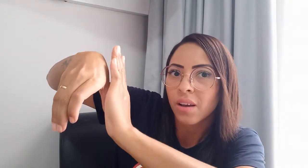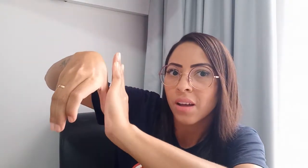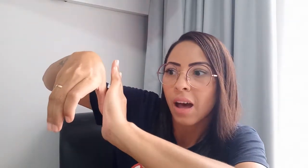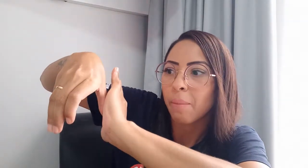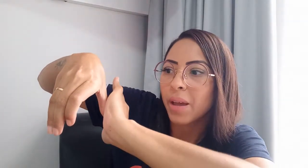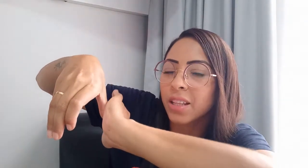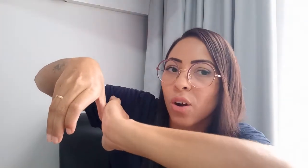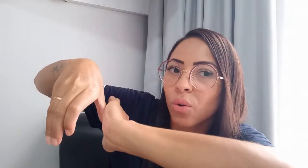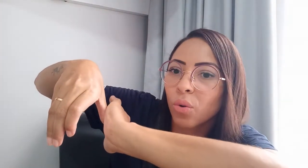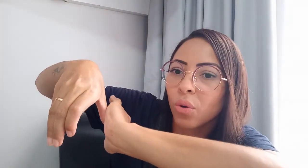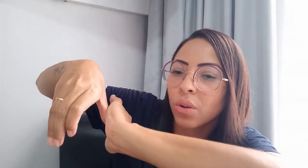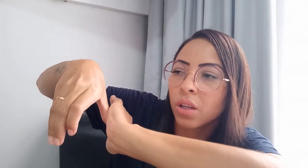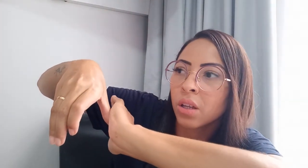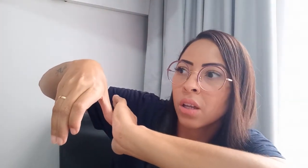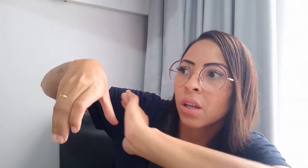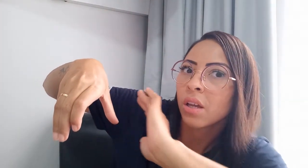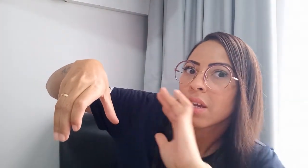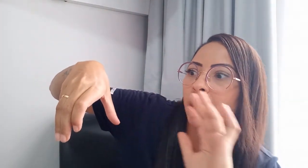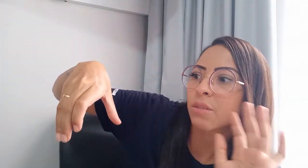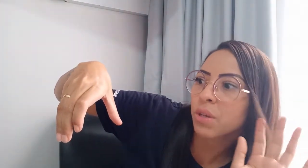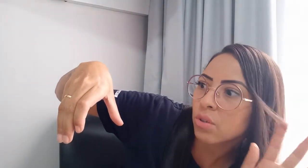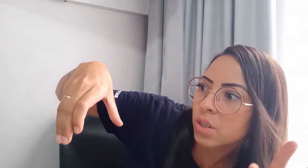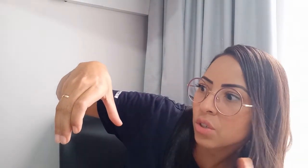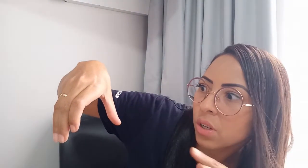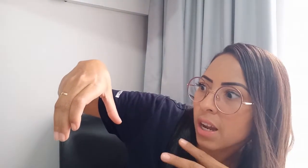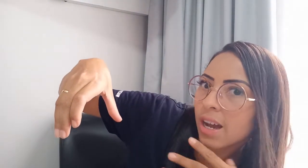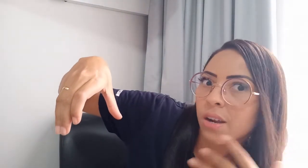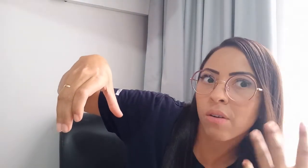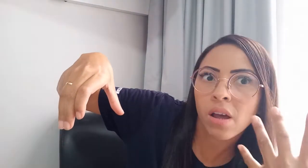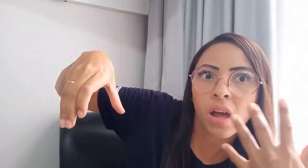a pedra rolou. E as pessoas olharam